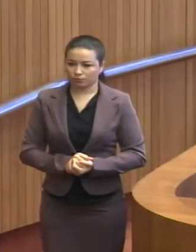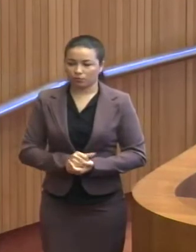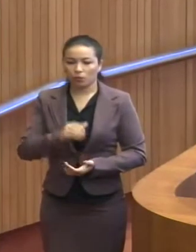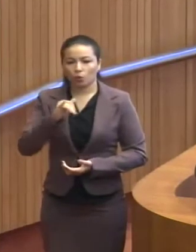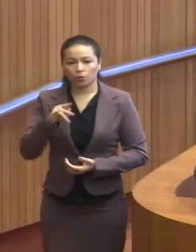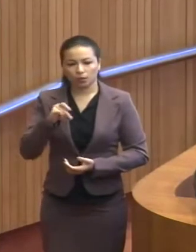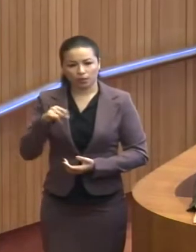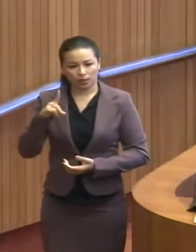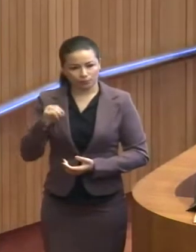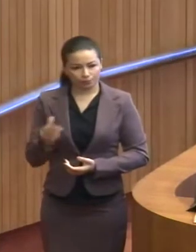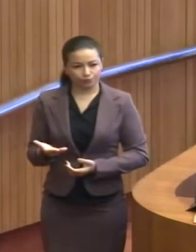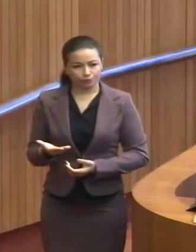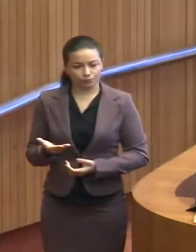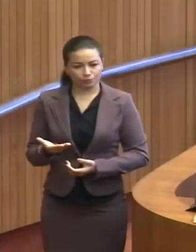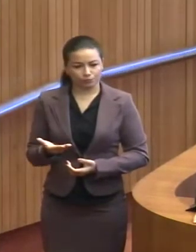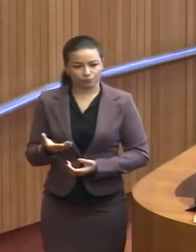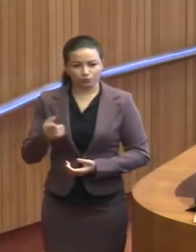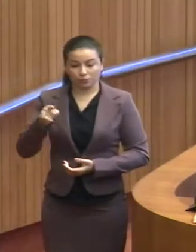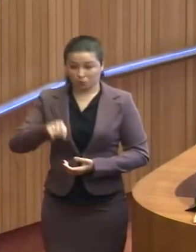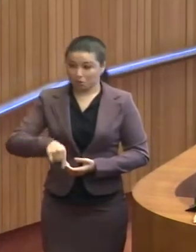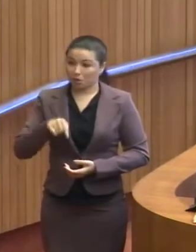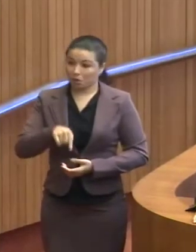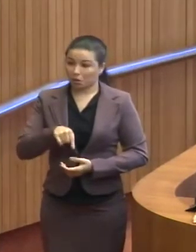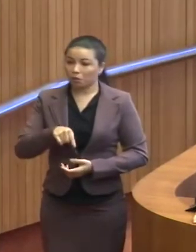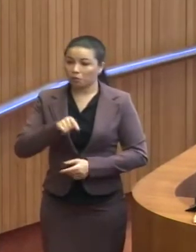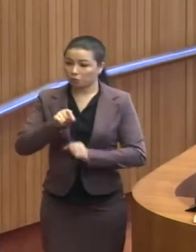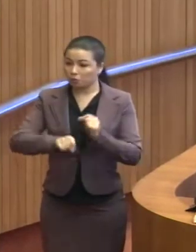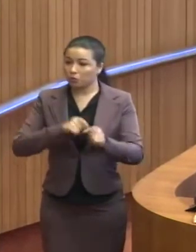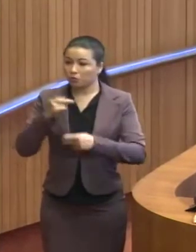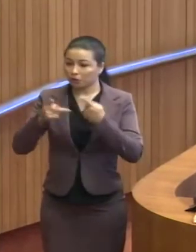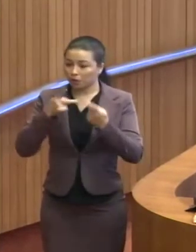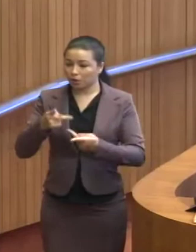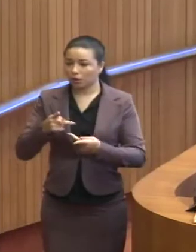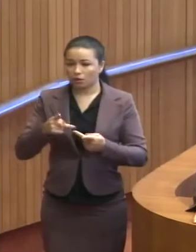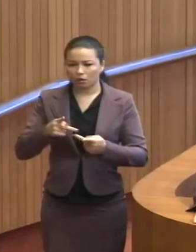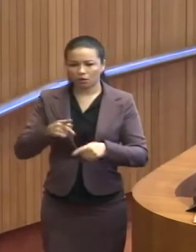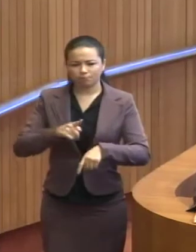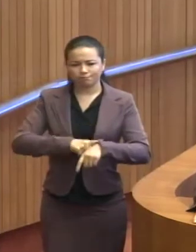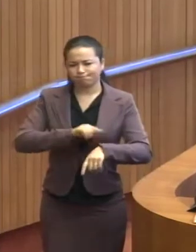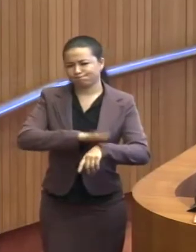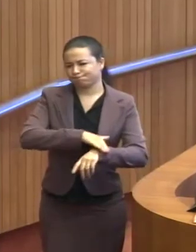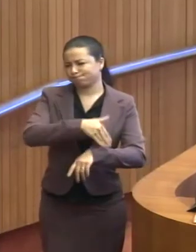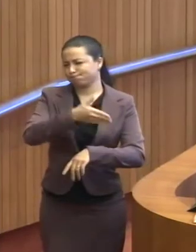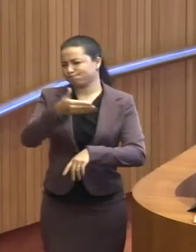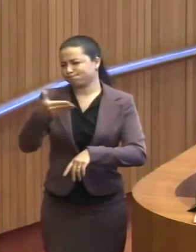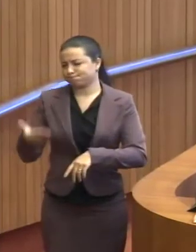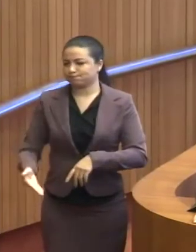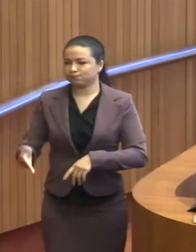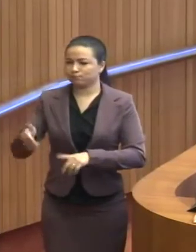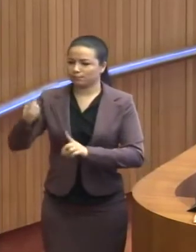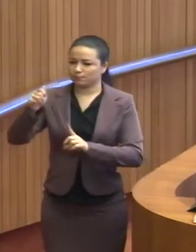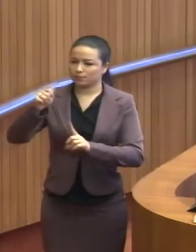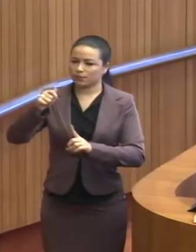Um condenado. Era assim que me tratavam durante longos 7